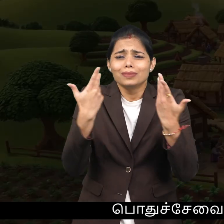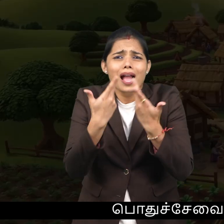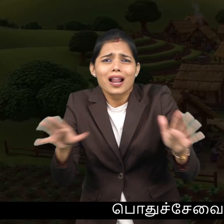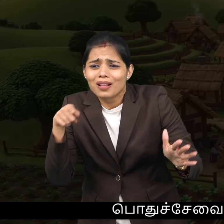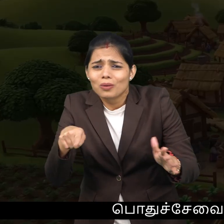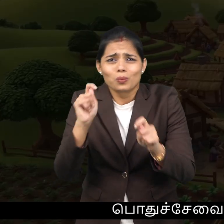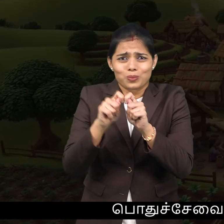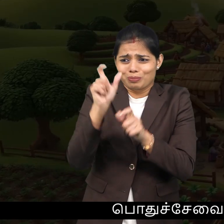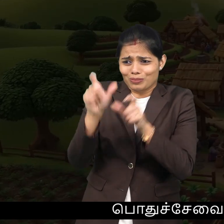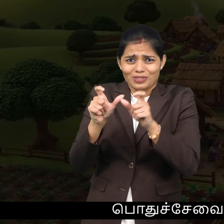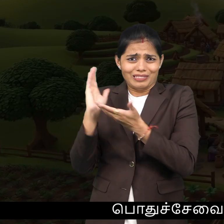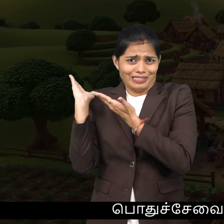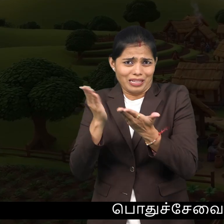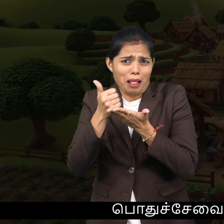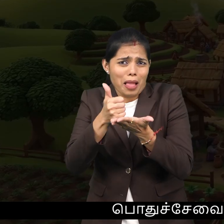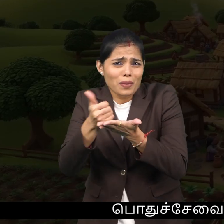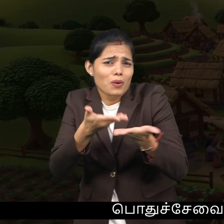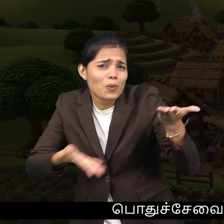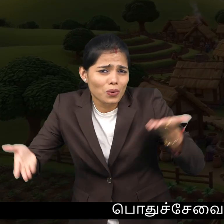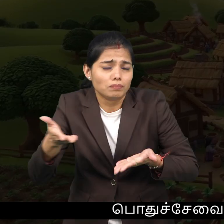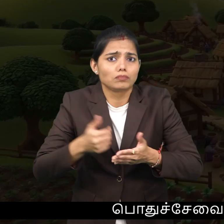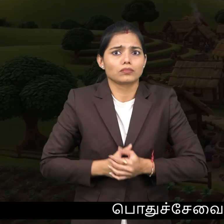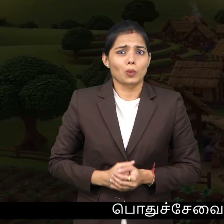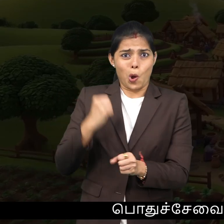பொது சேவைகள் அனைவருக்கும் உரியவை.